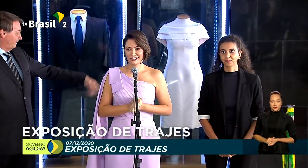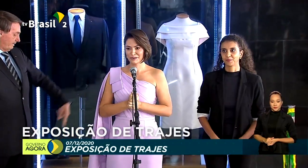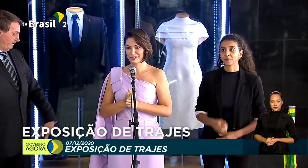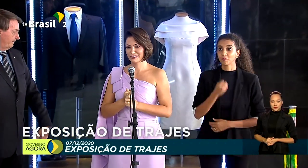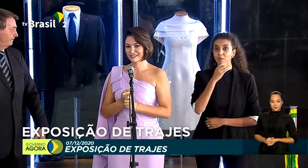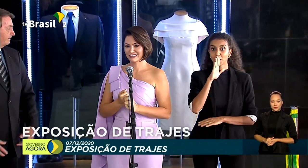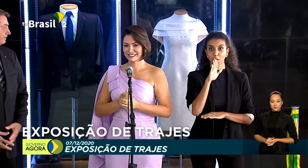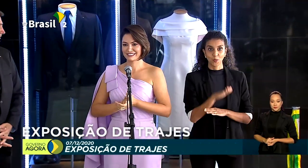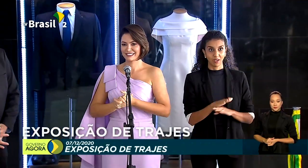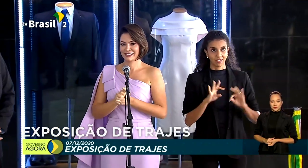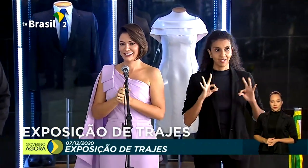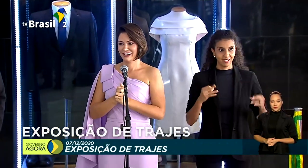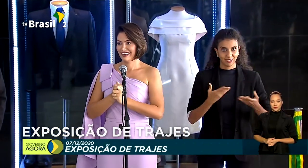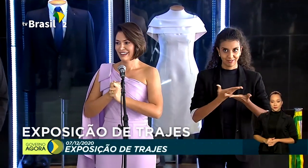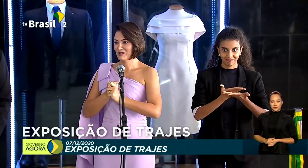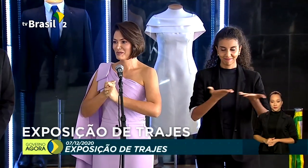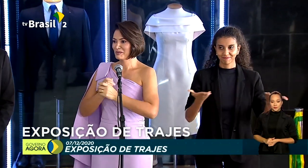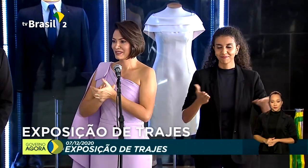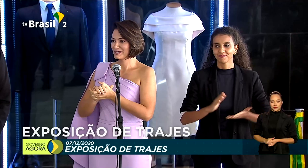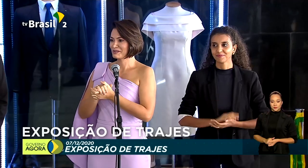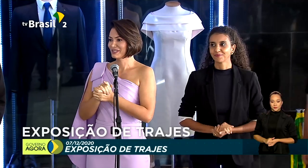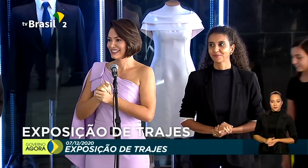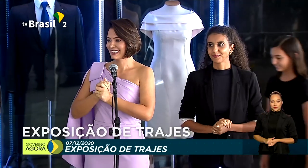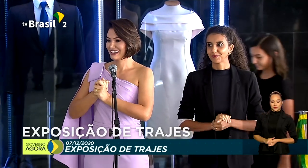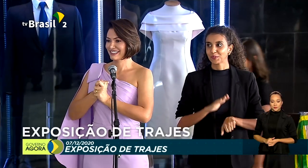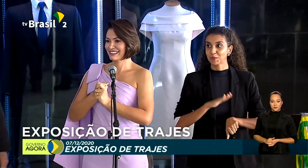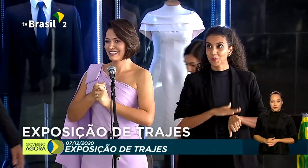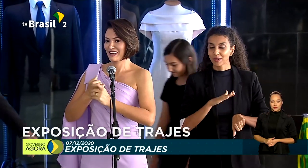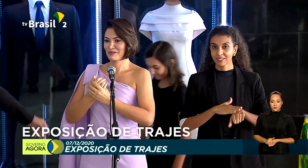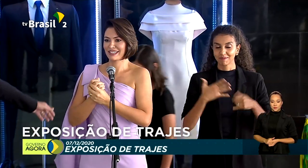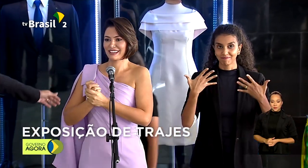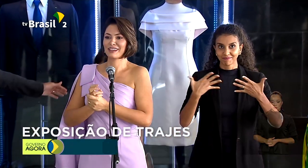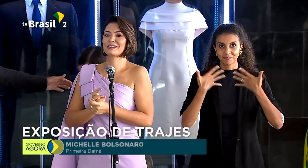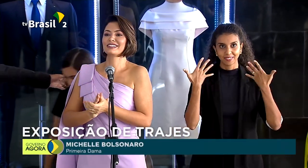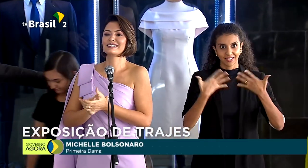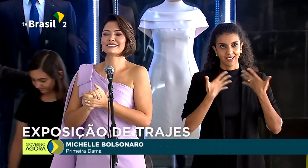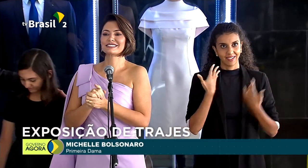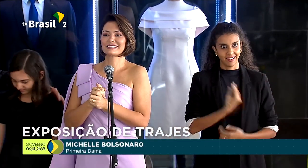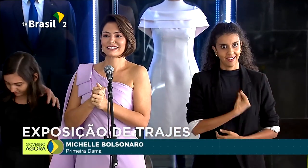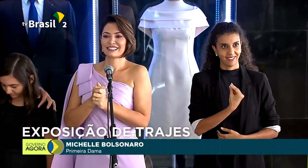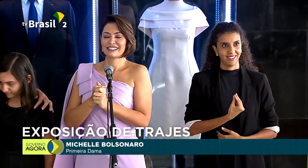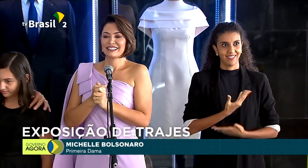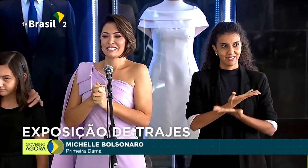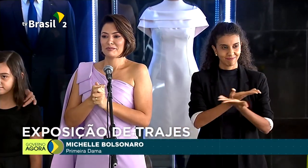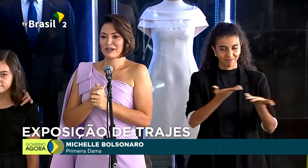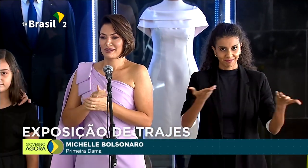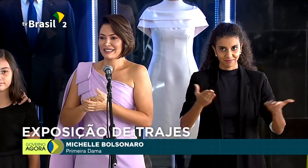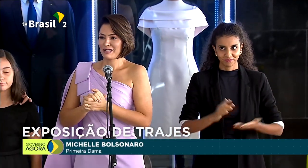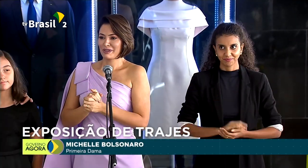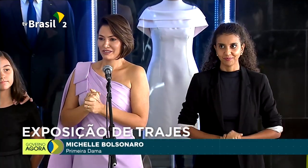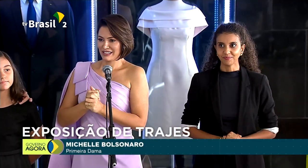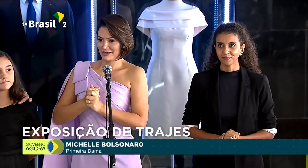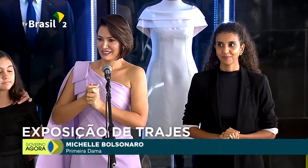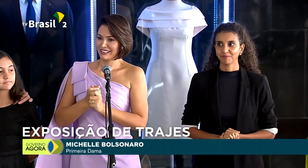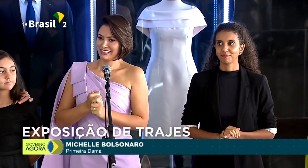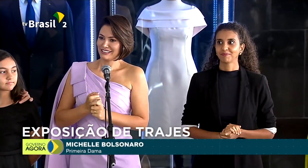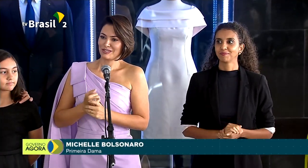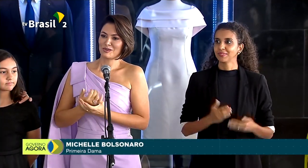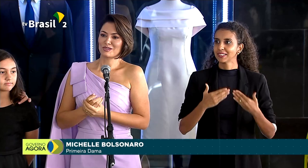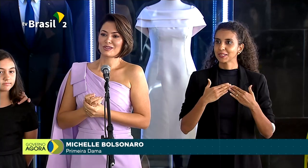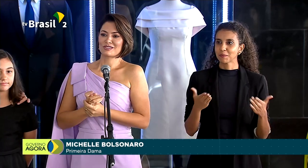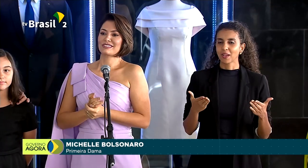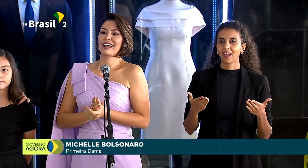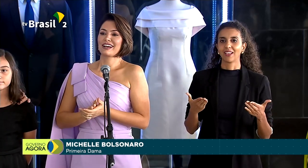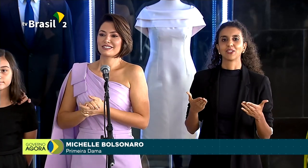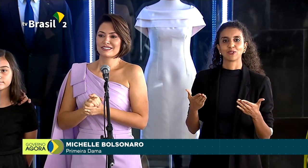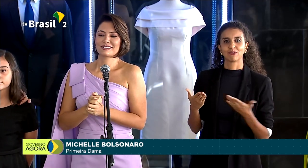Boa tarde a todos. É um momento de muita alegria estarmos aqui reunidos para o lançamento das vitrines